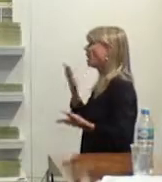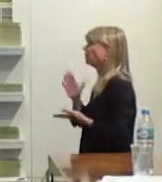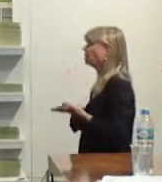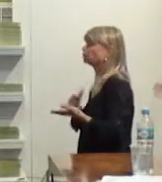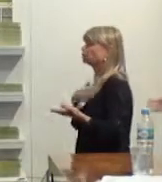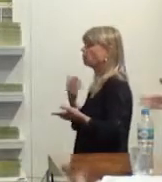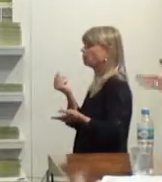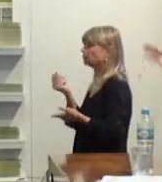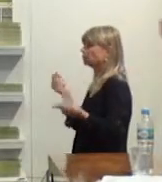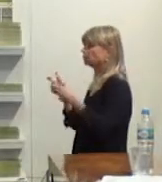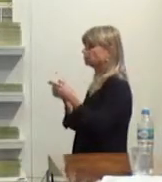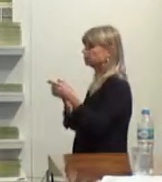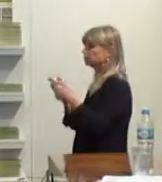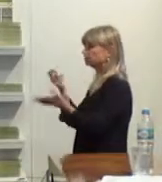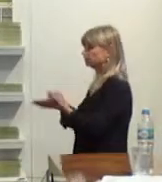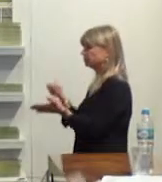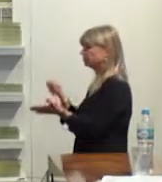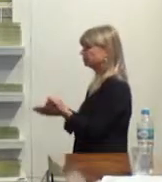la tarifa.